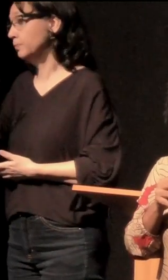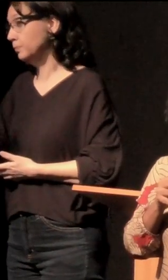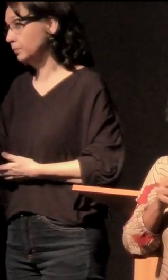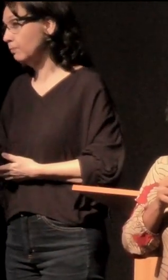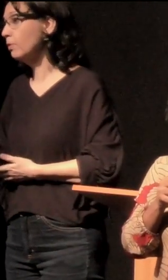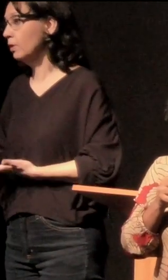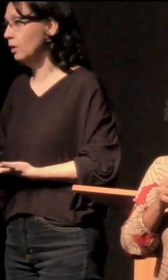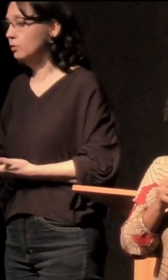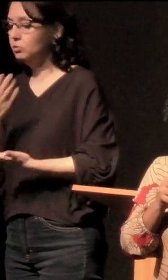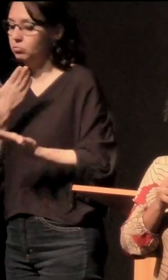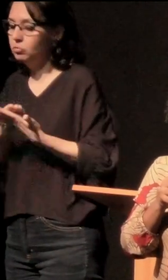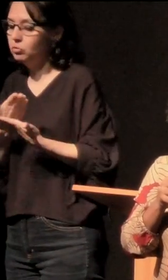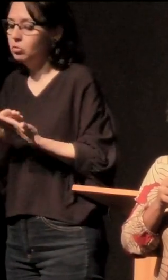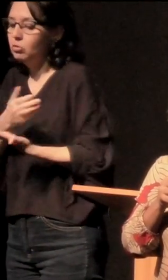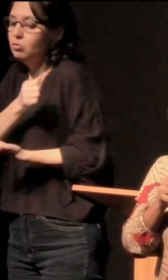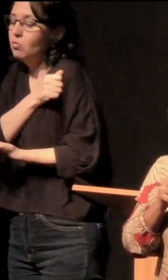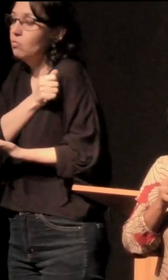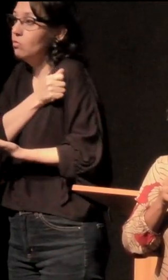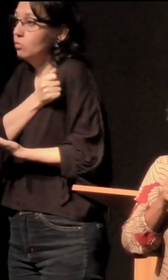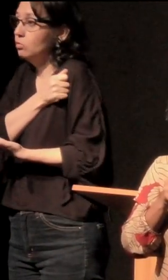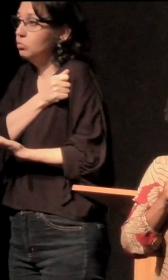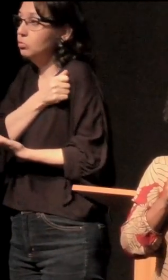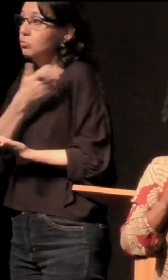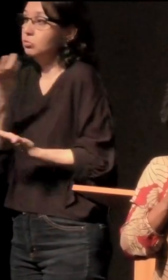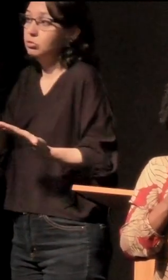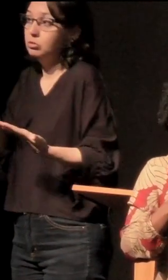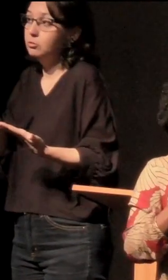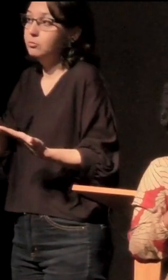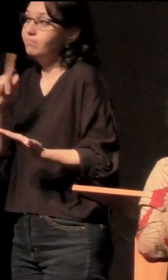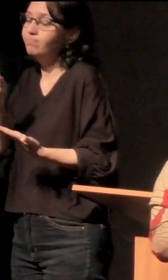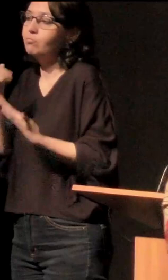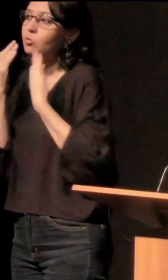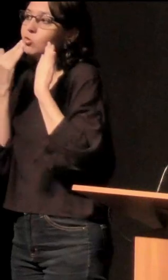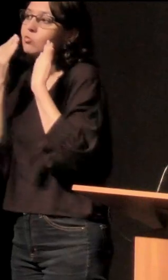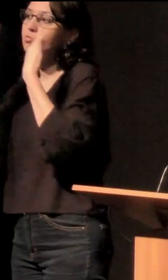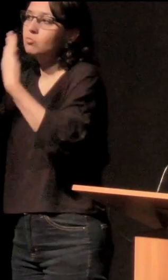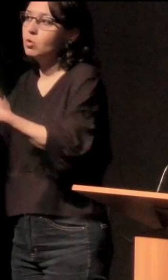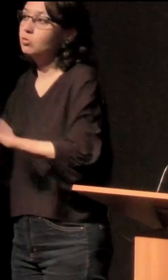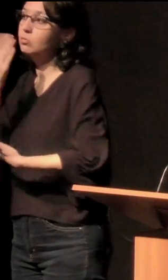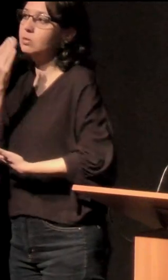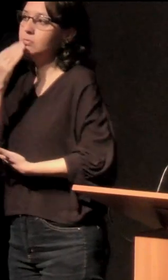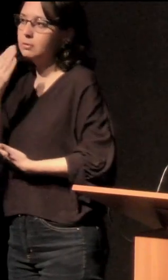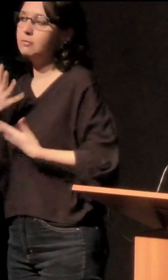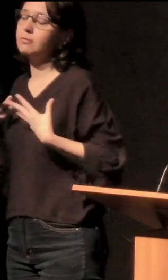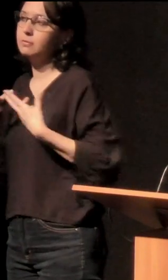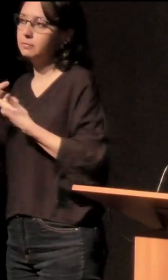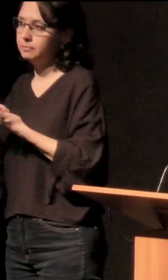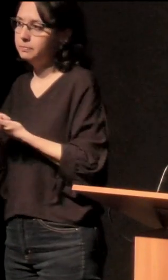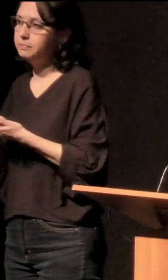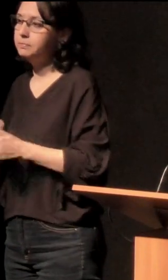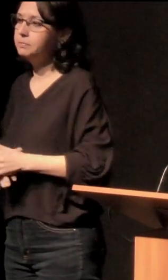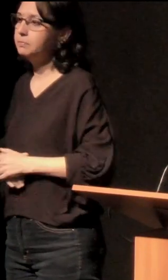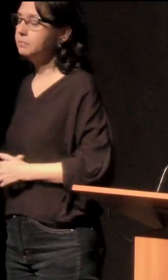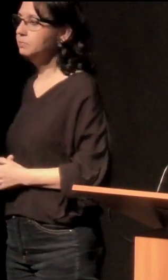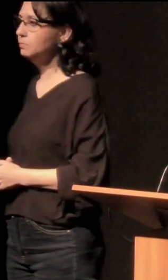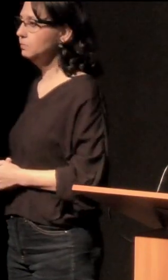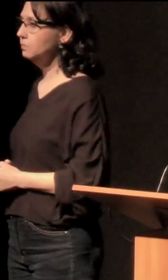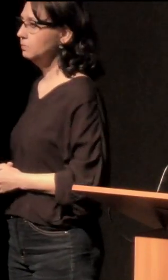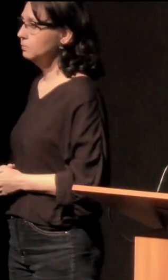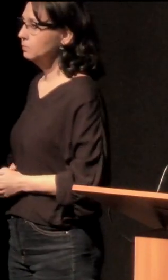né do maior risco aí em relação à questão da segurança alimentar